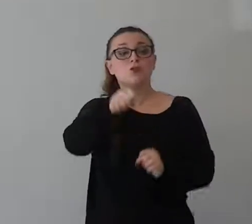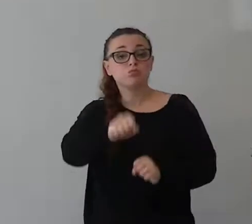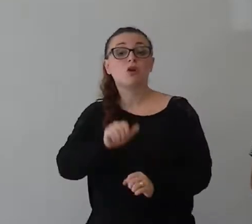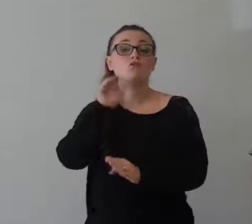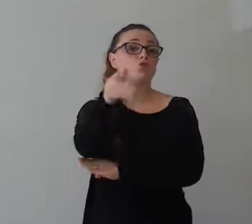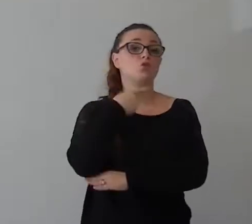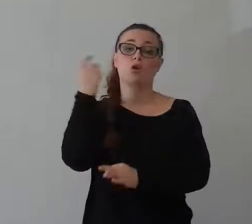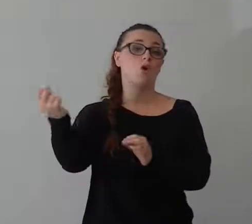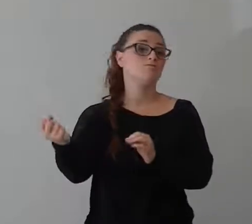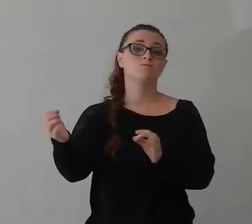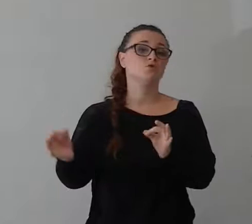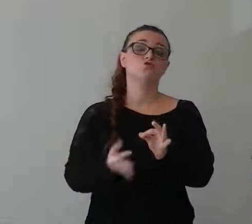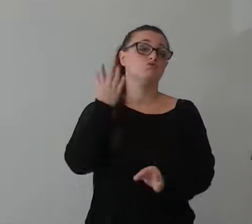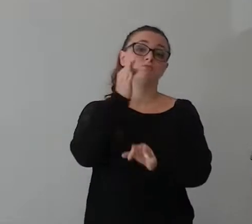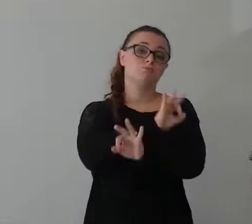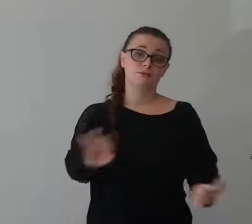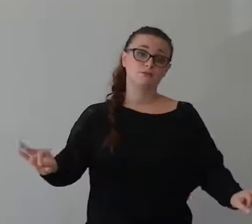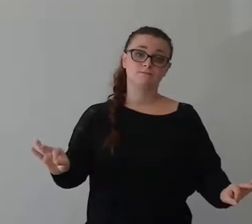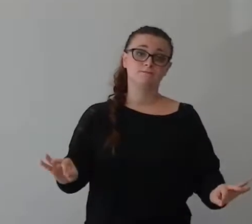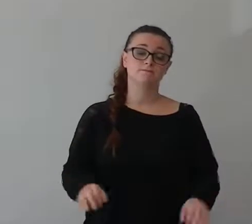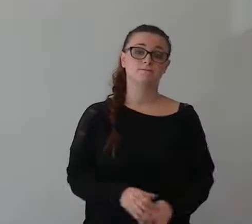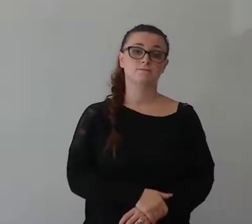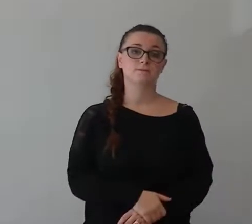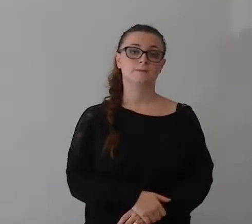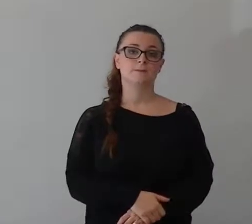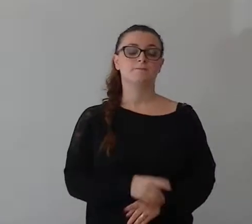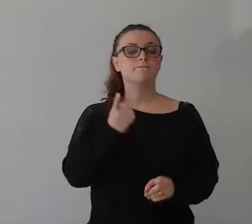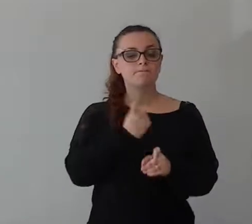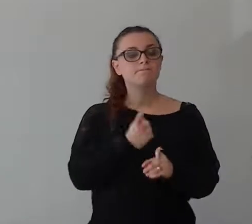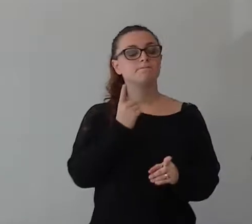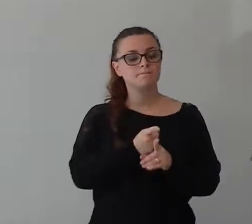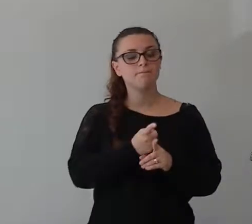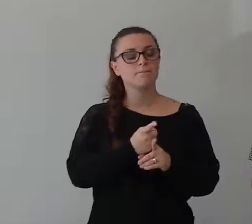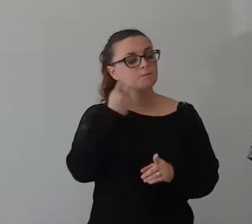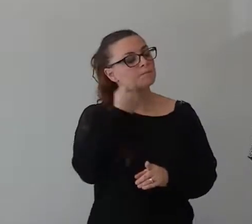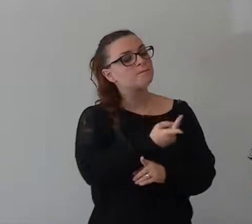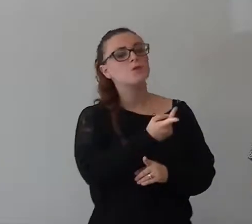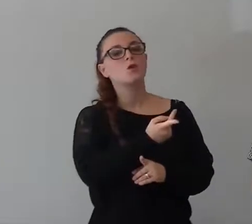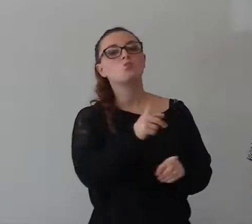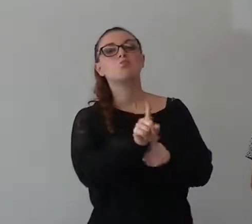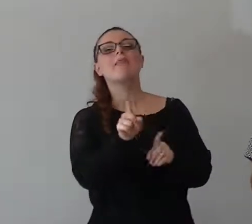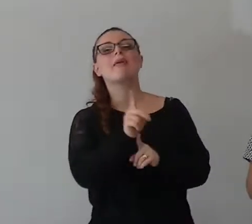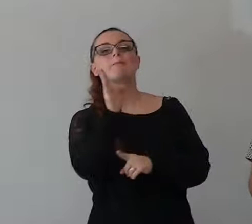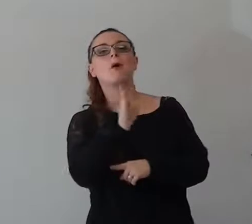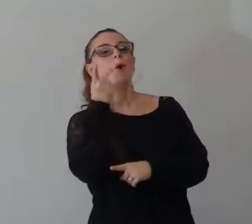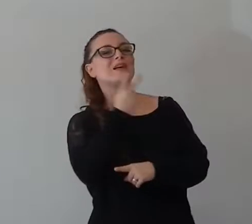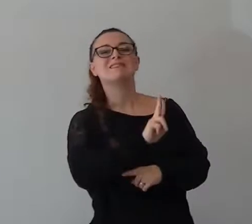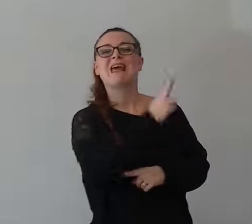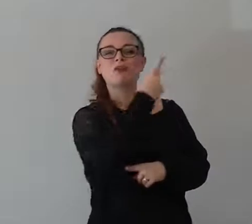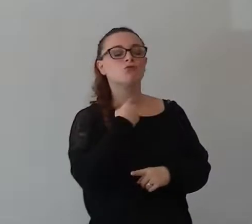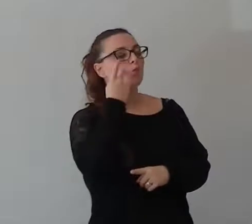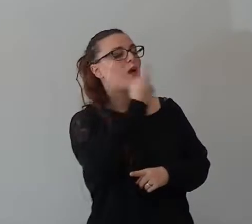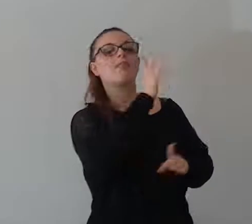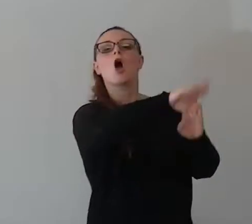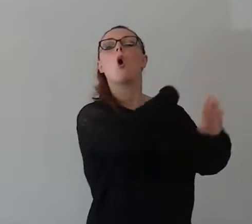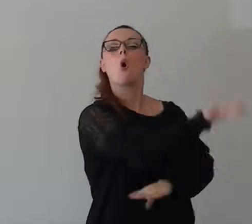Andando oltre quello che vedi, devi andare oltre quello che vedi e servi alle persone per aiutarle. Andando oltre la